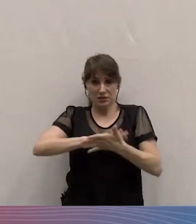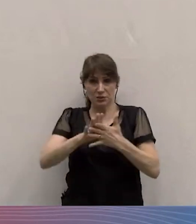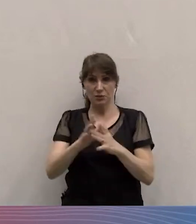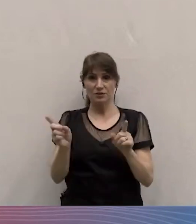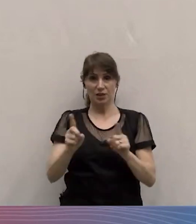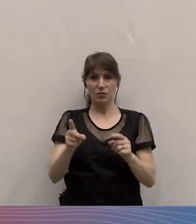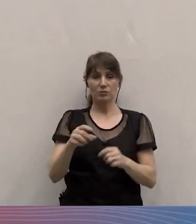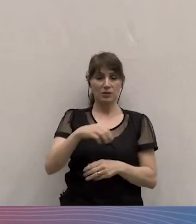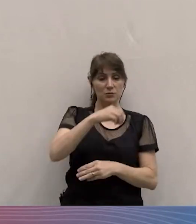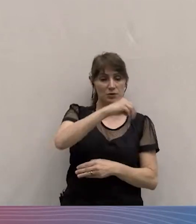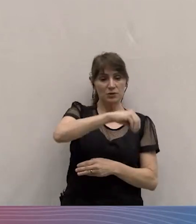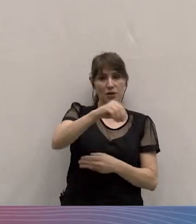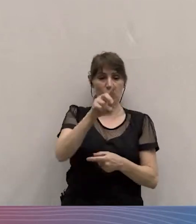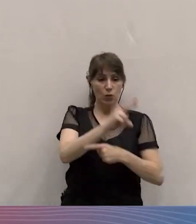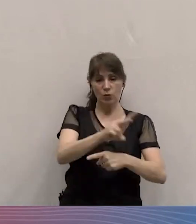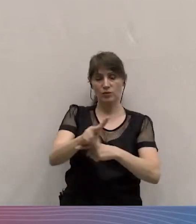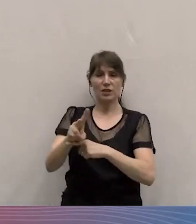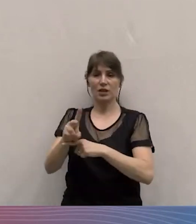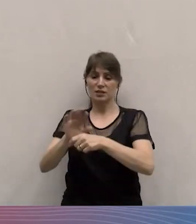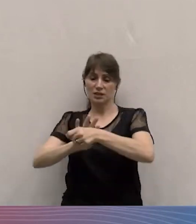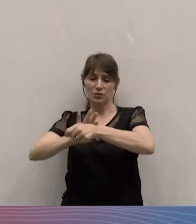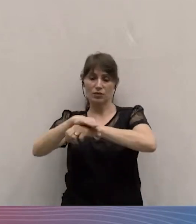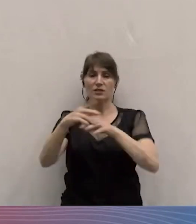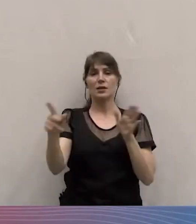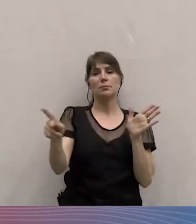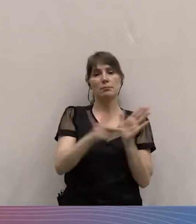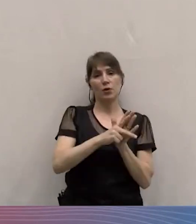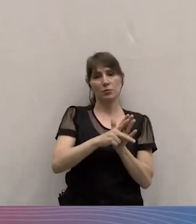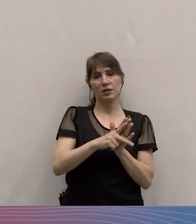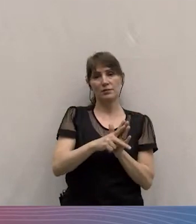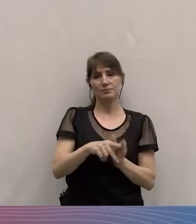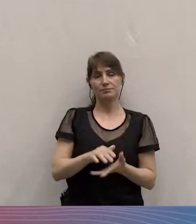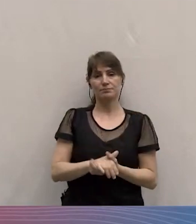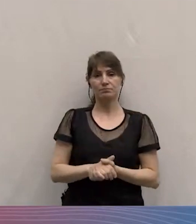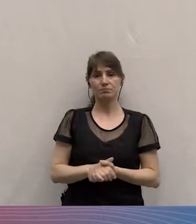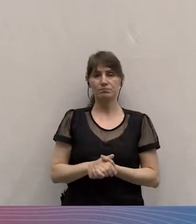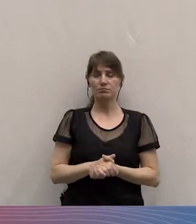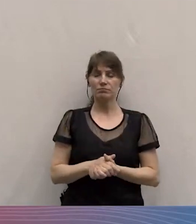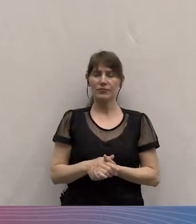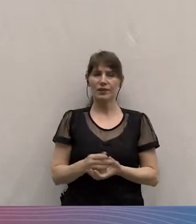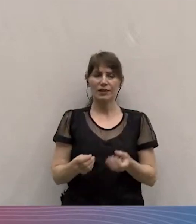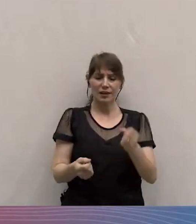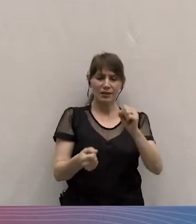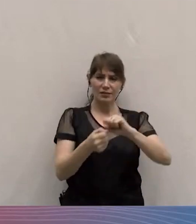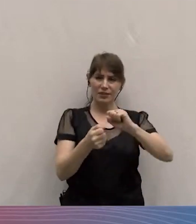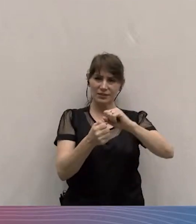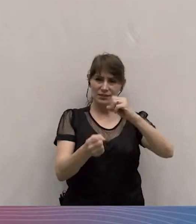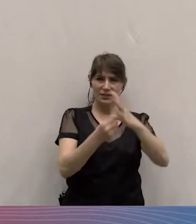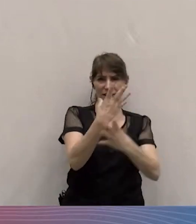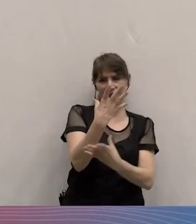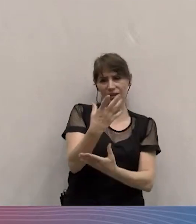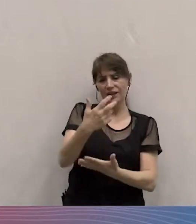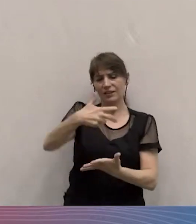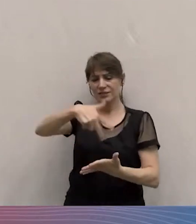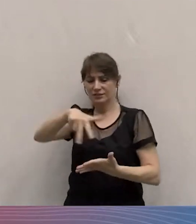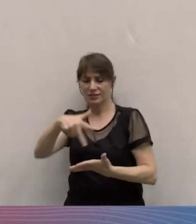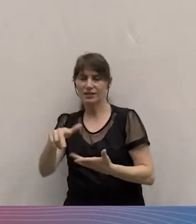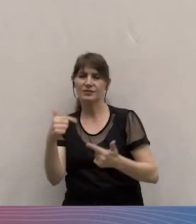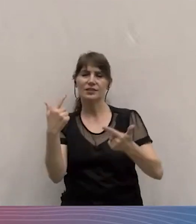Nós sabemos criar nossa própria segurança. Nós sabemos criar entretenimentos, músicas,